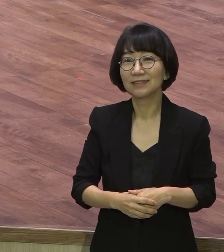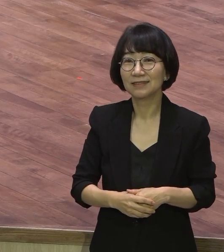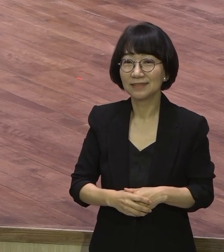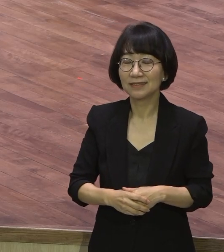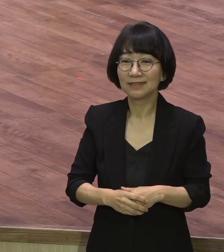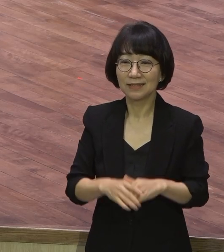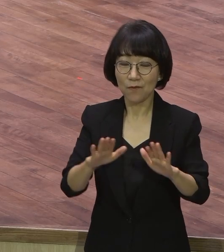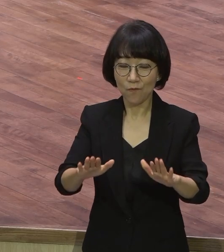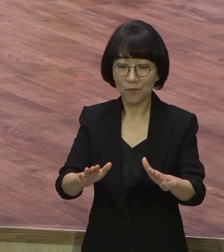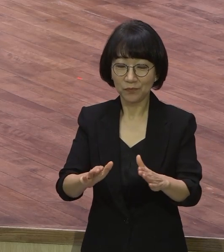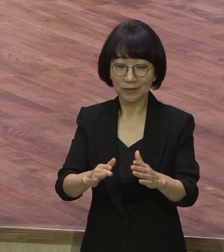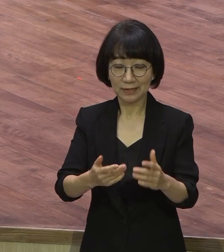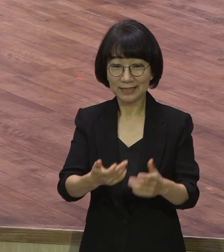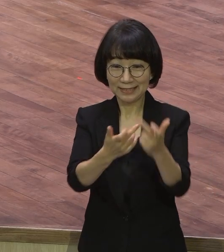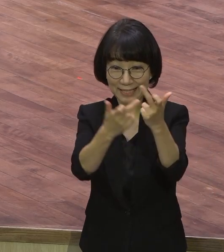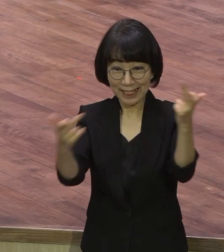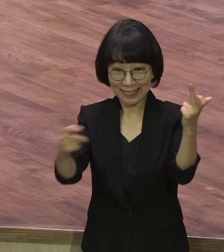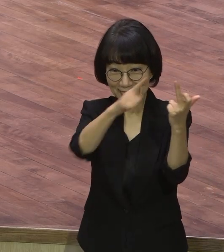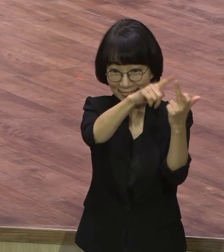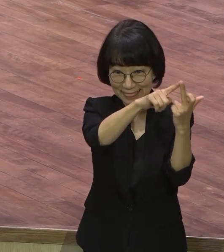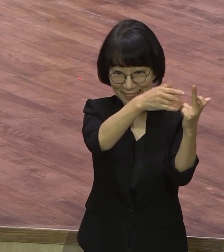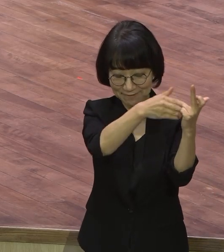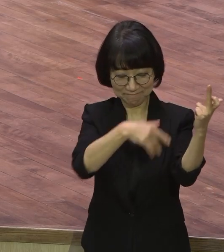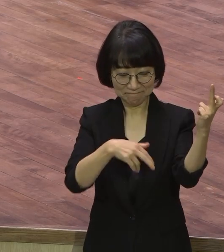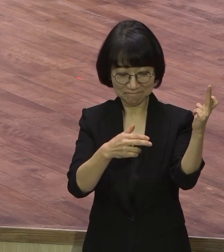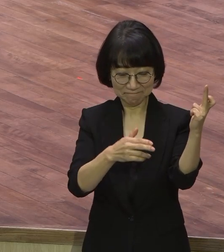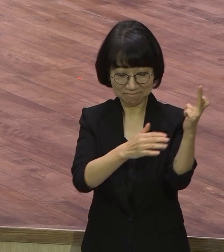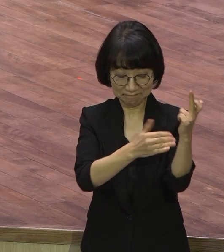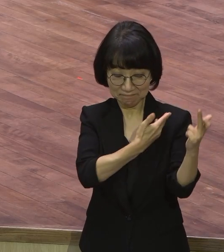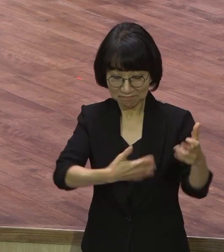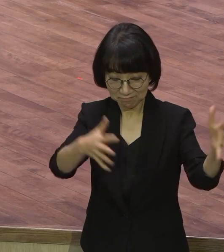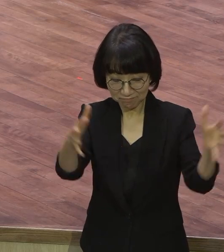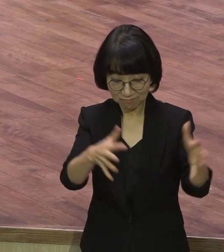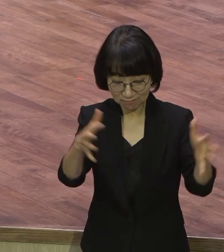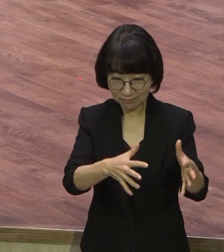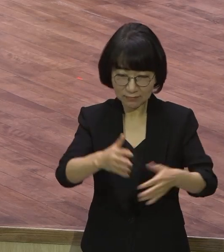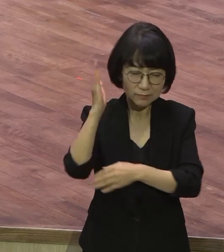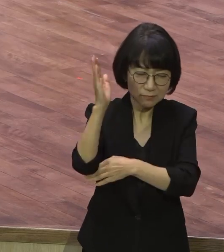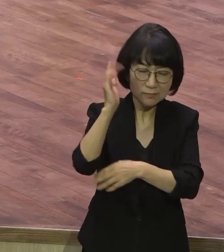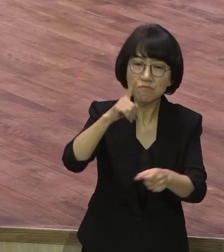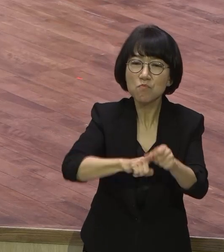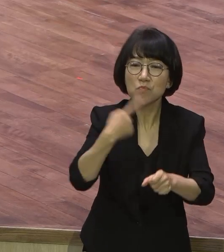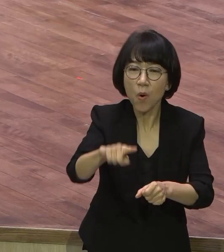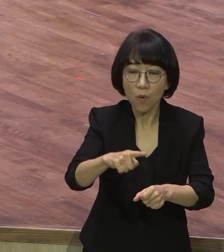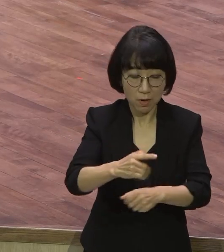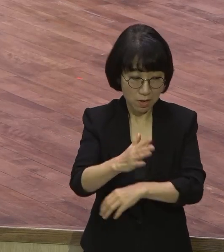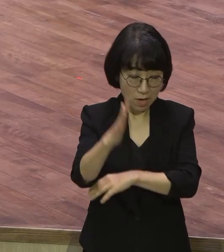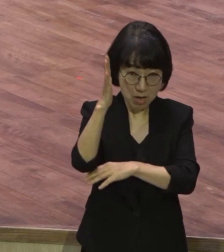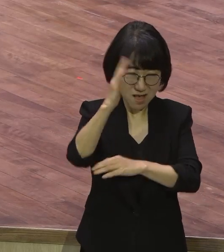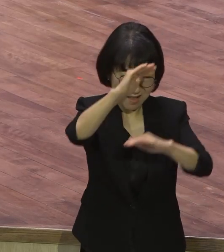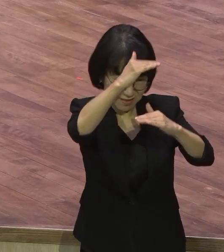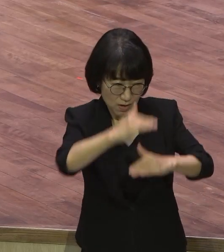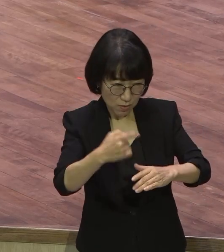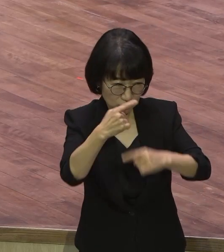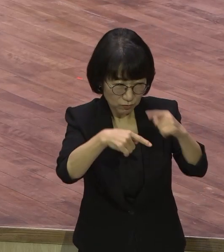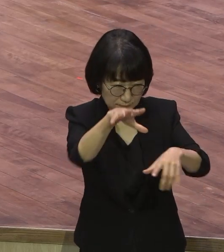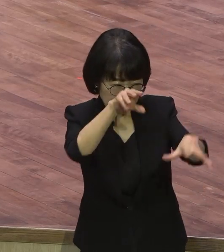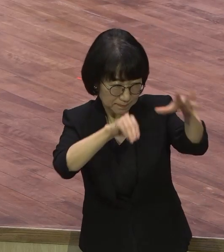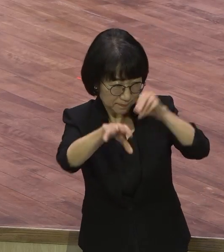오히려 이 산상수원은 받은 말씀을 믿음으로 실천하라는 거예요. 믿음으로 받고